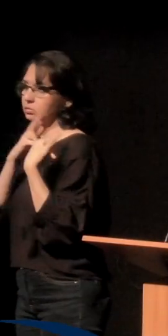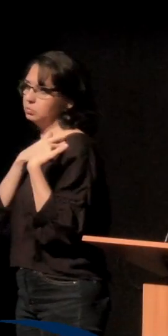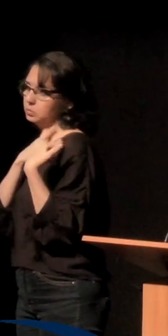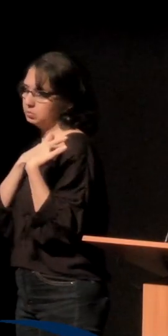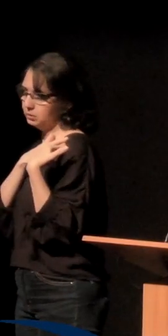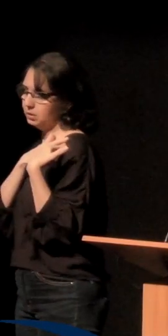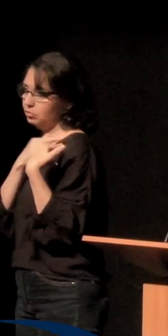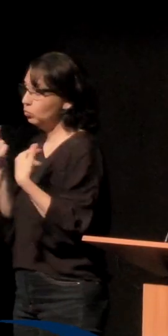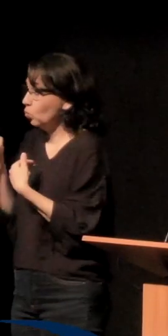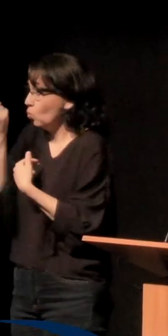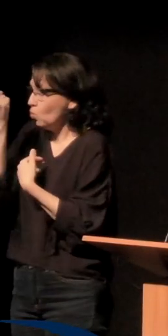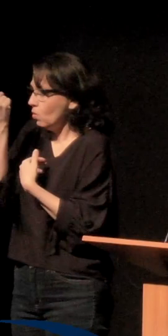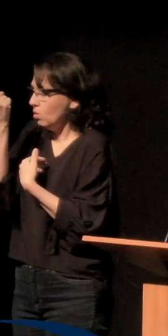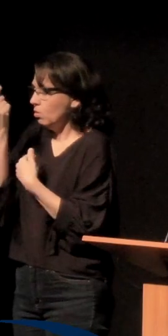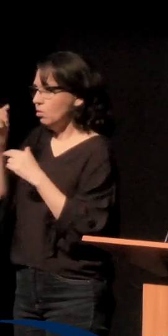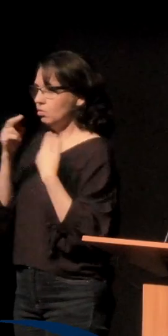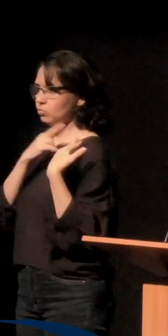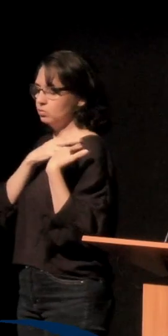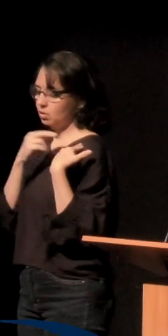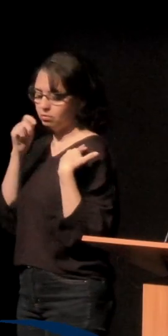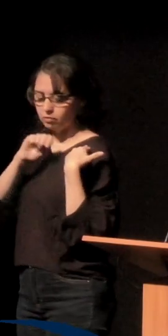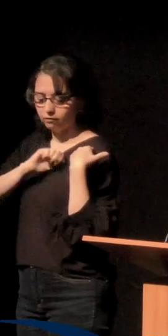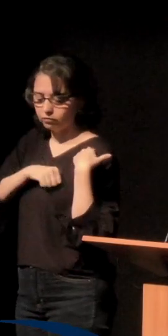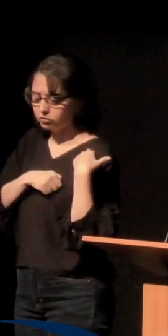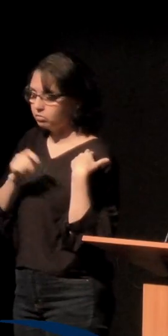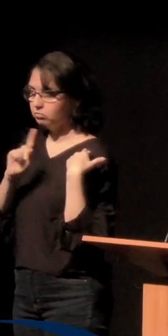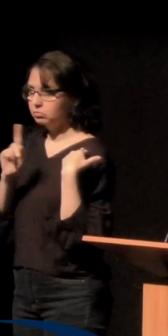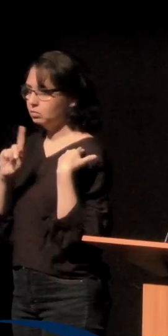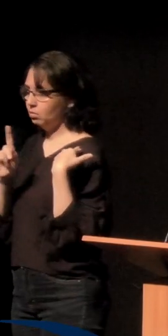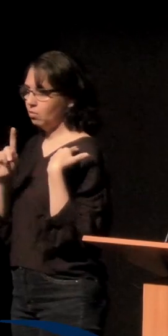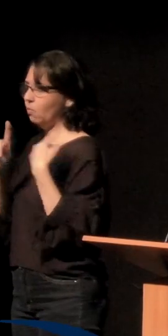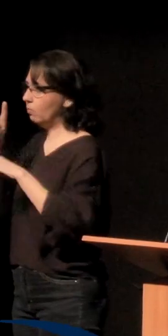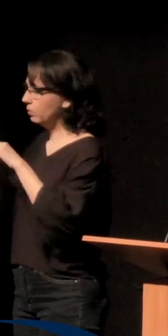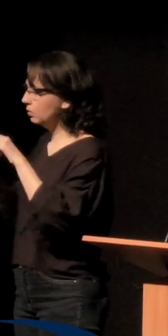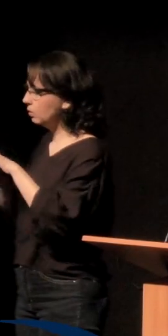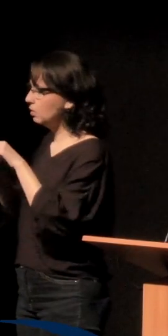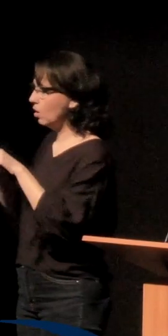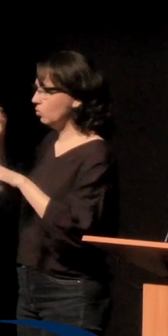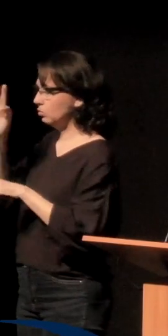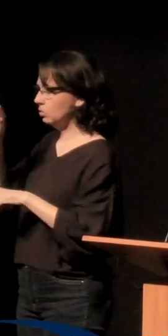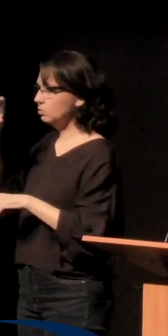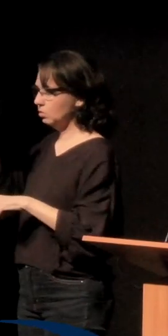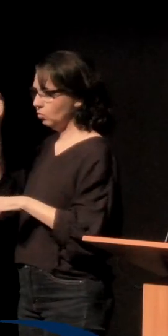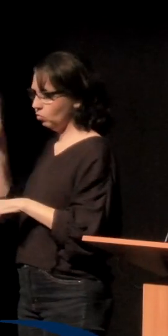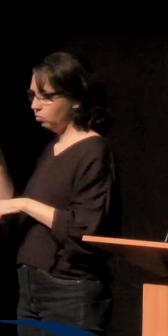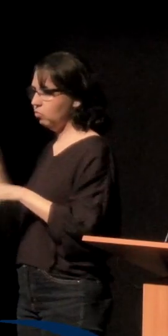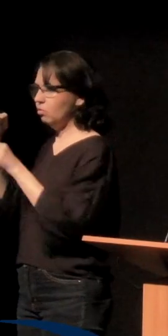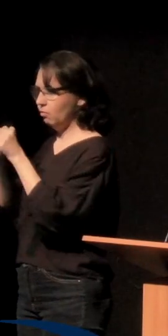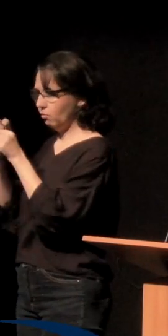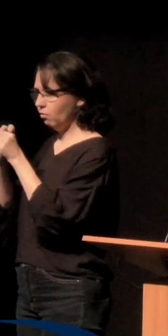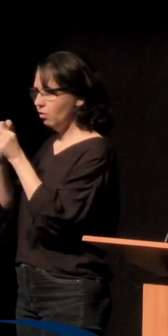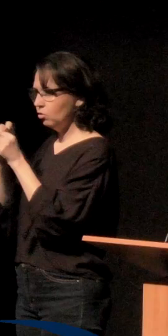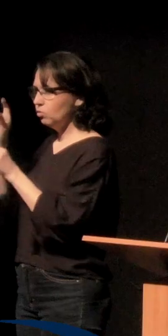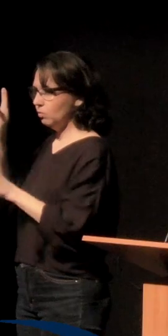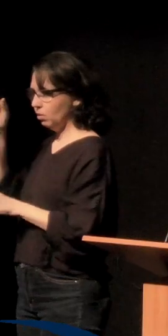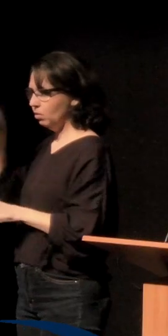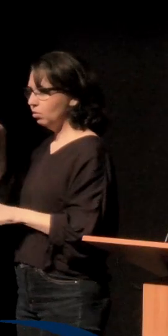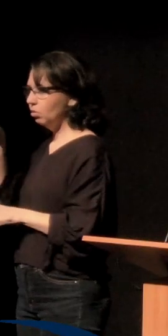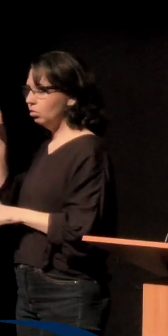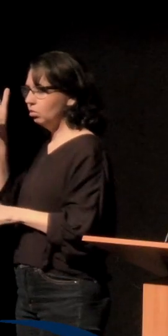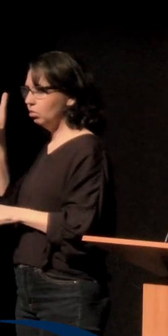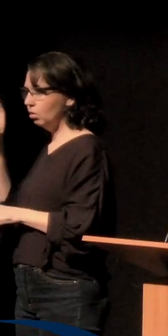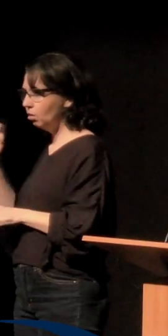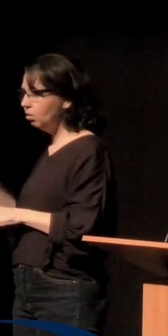baseado naquele material que o TCU fez com FNDE né que lá no final tem algumas orientações